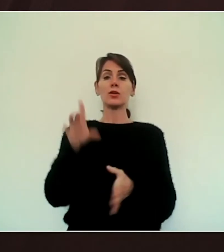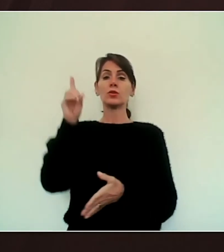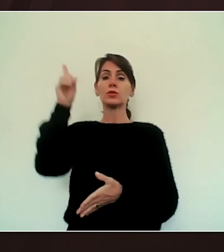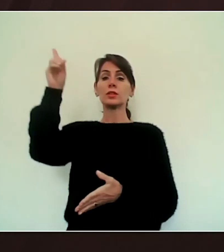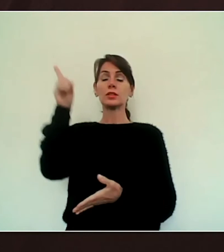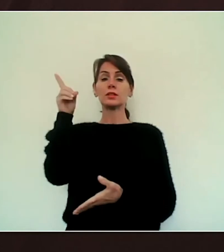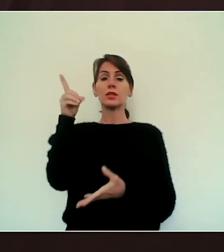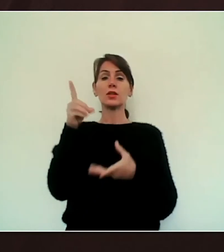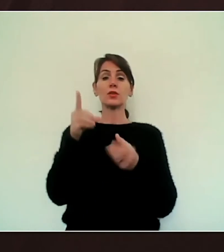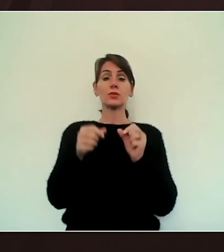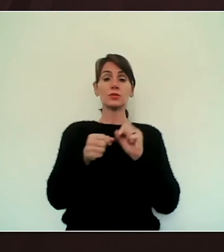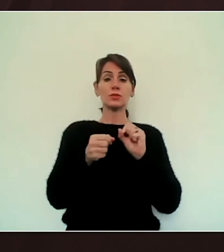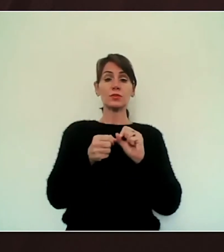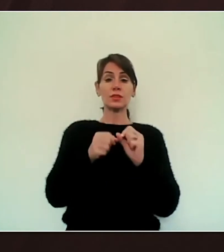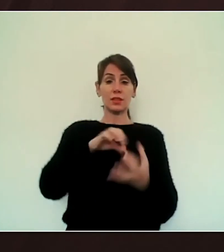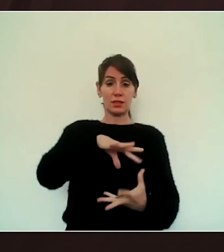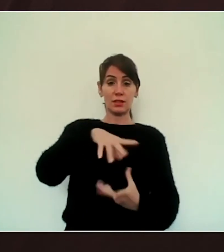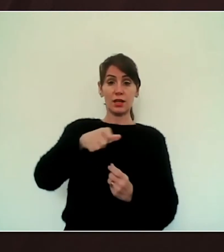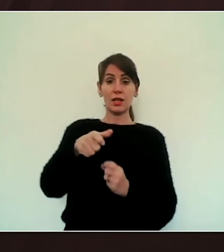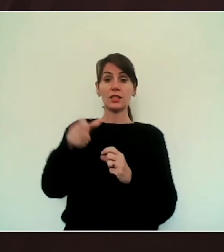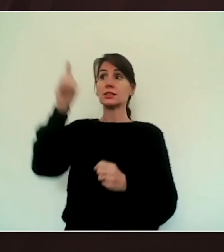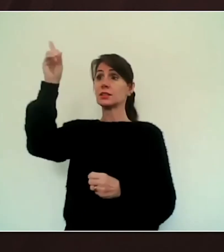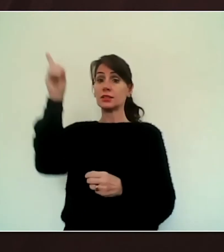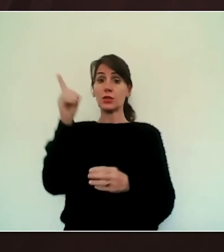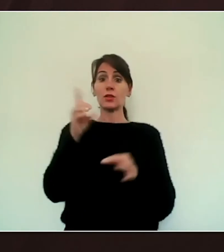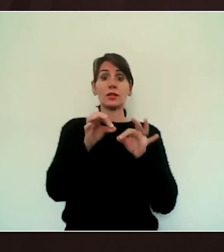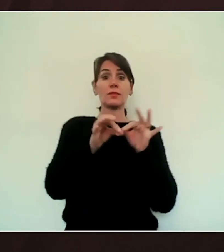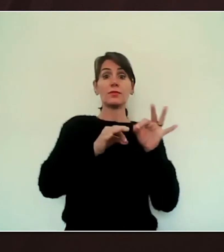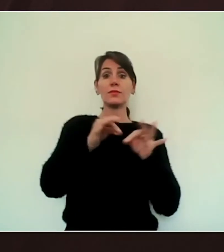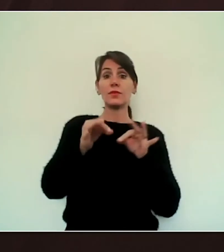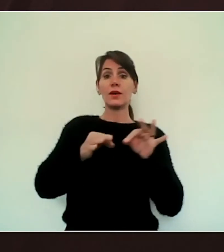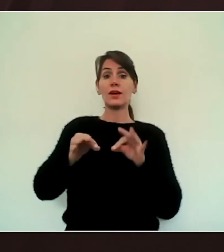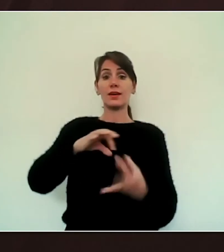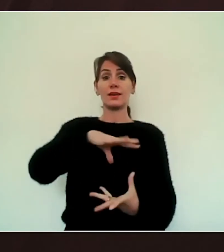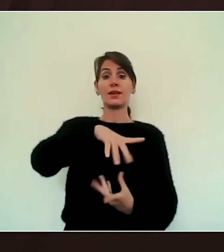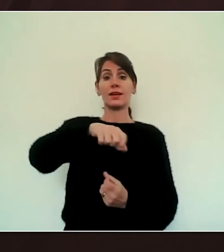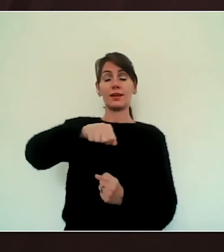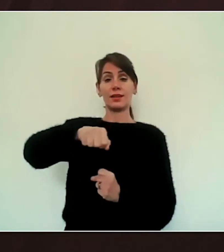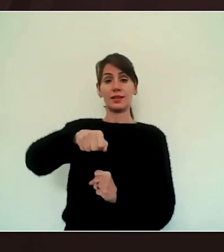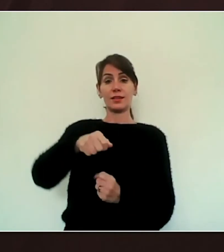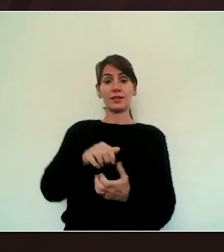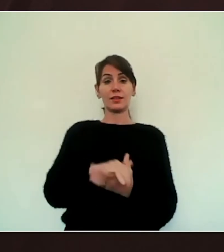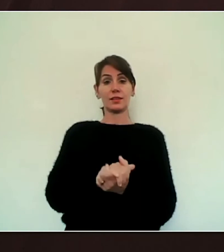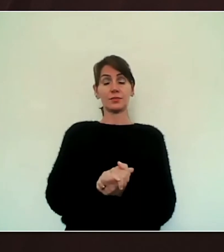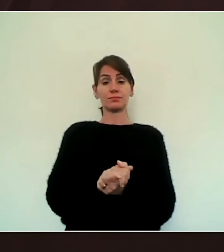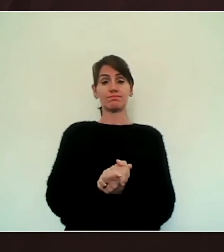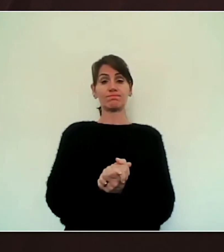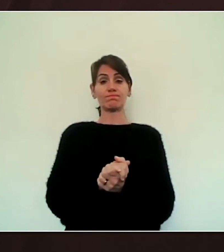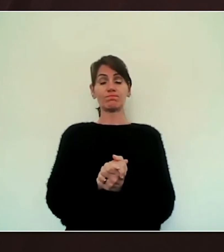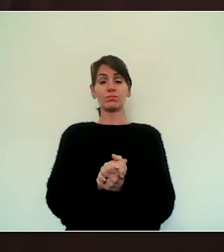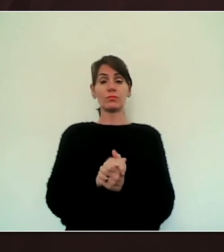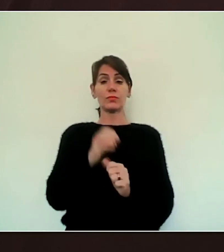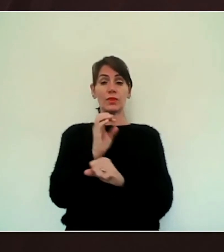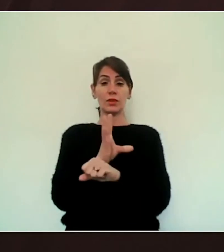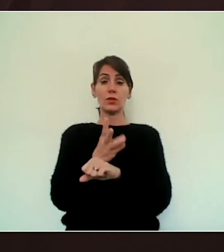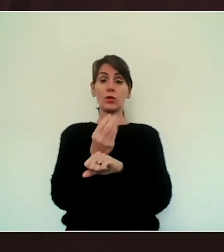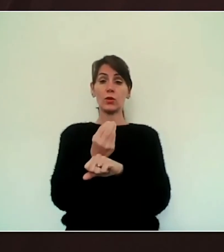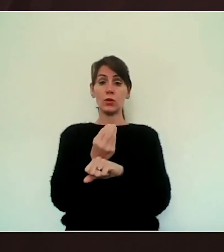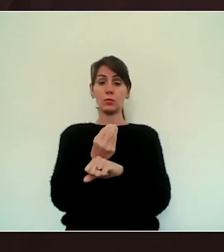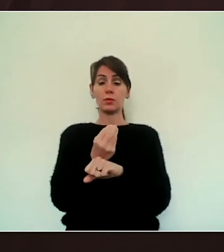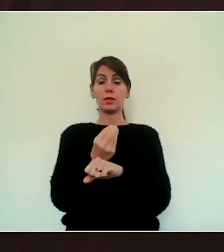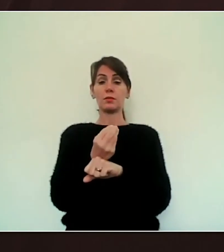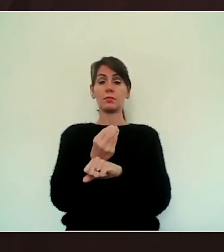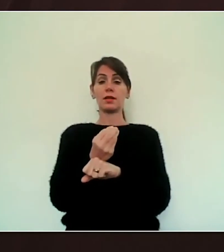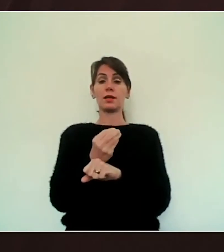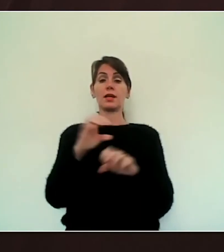não pode mais trabalhar com a situação da igreja em Esmirna. Não pode trabalhar mais com a situação da